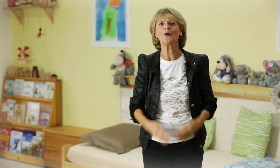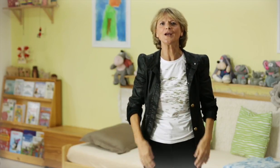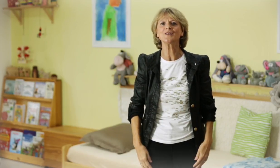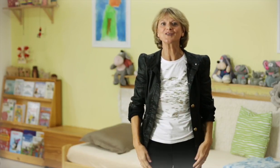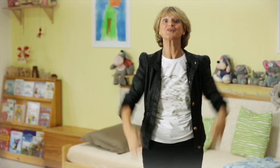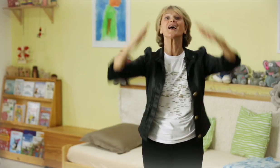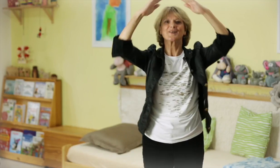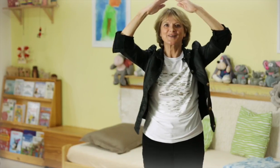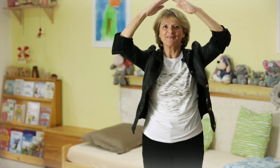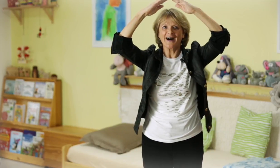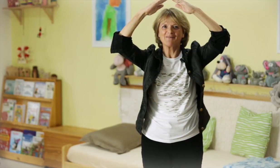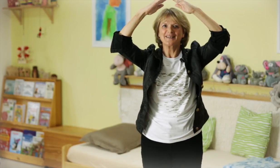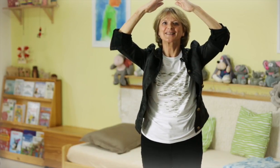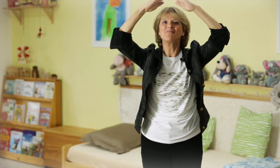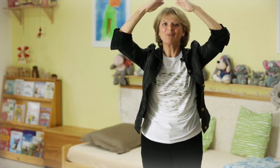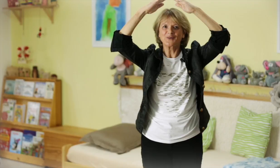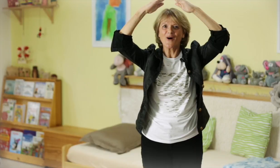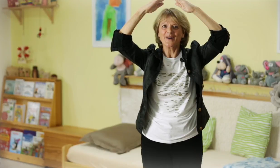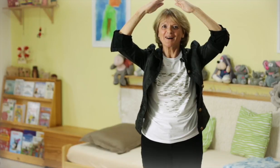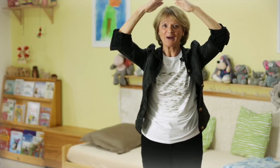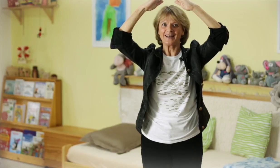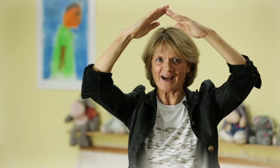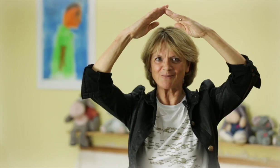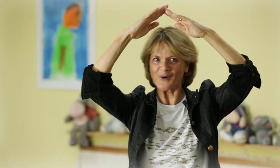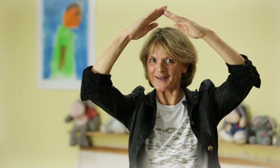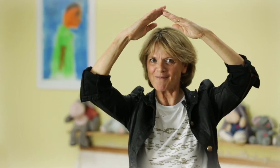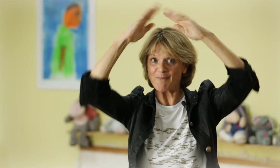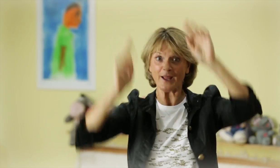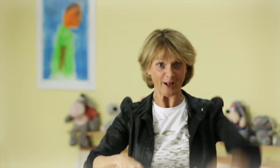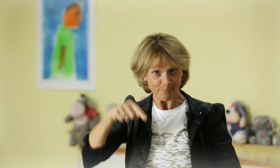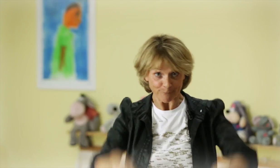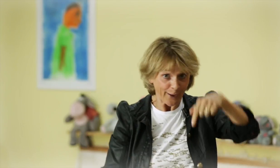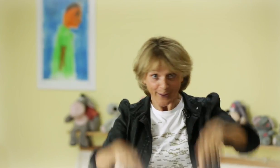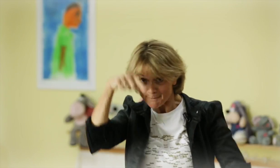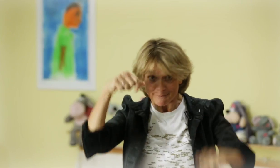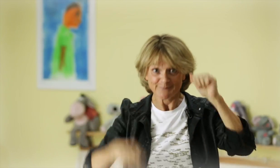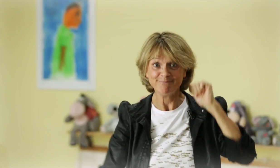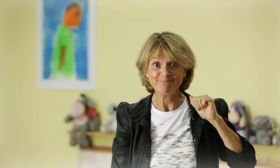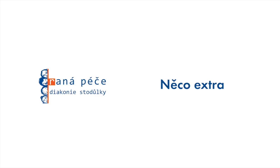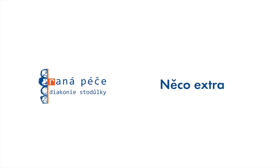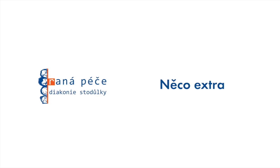je deště, schováme se pod okap, tamto kape, kapi, kap.